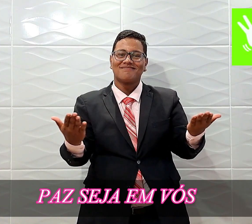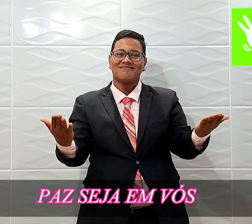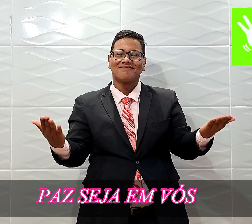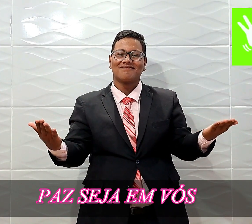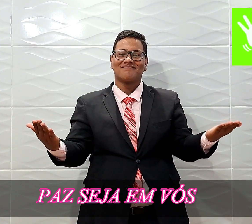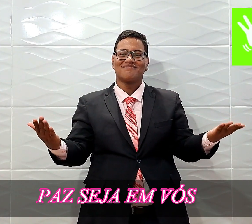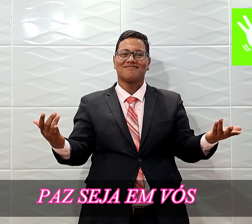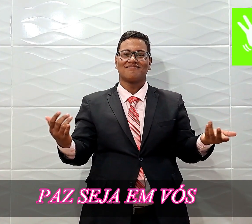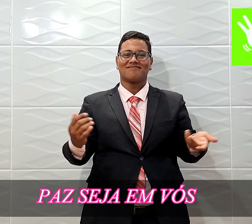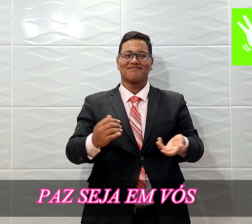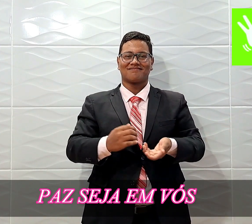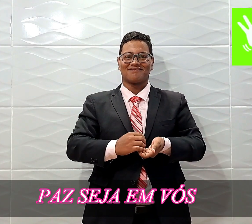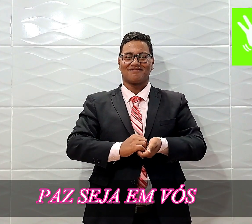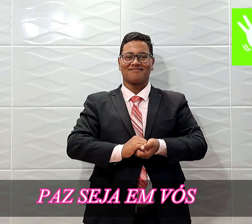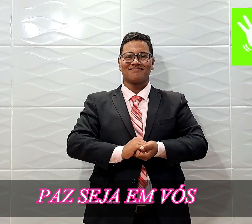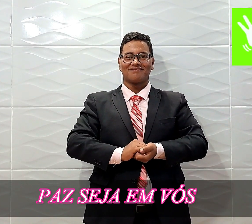vós